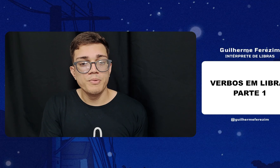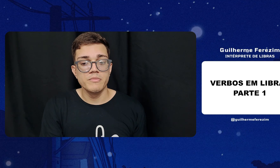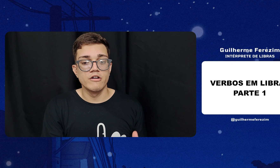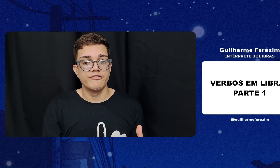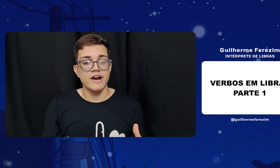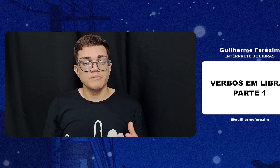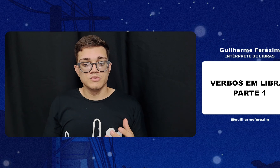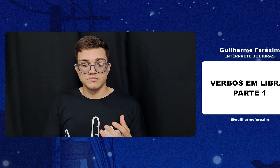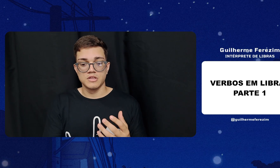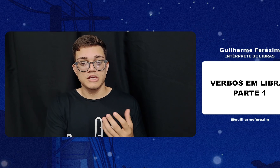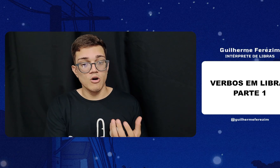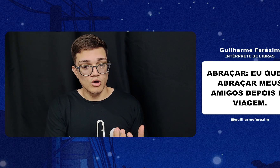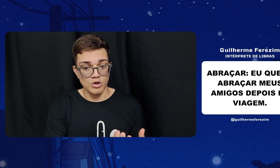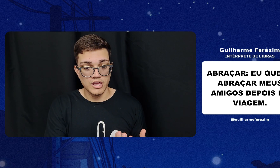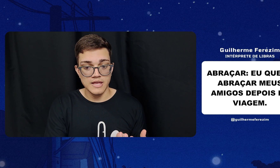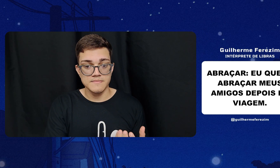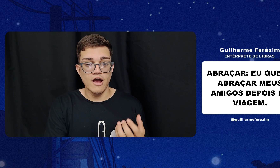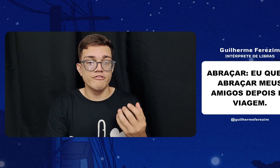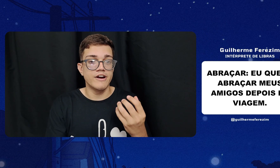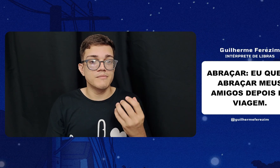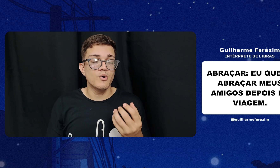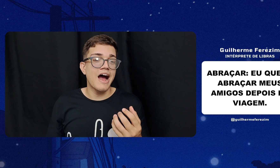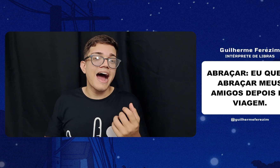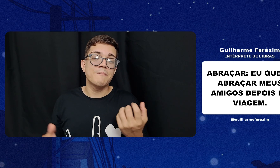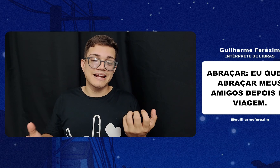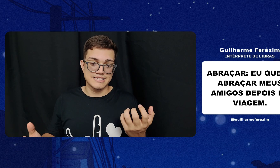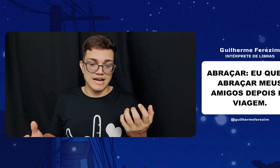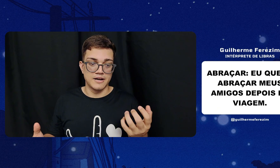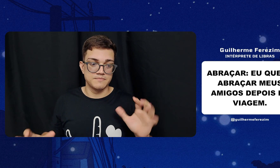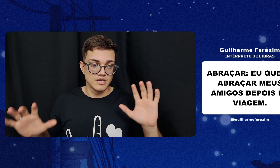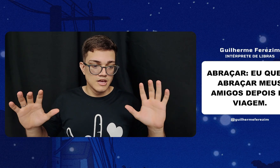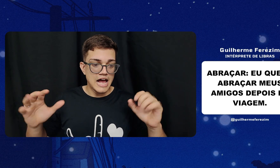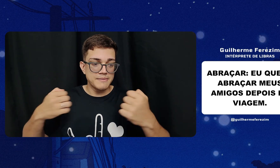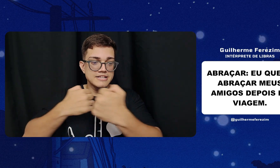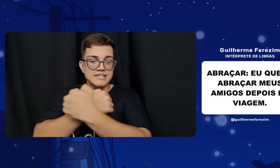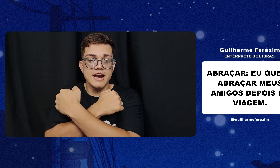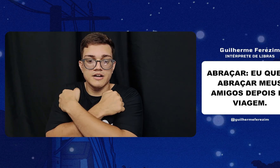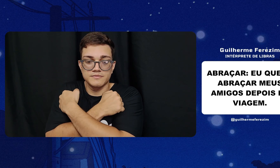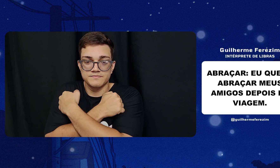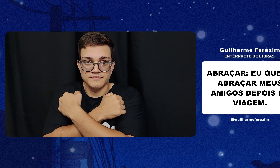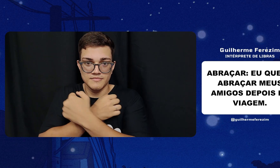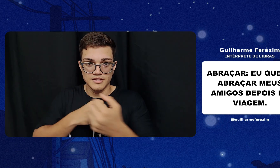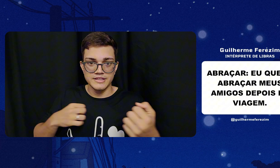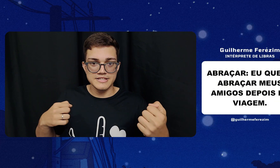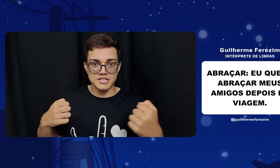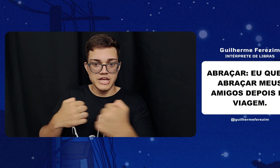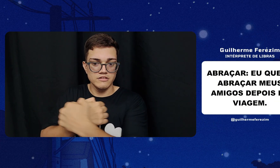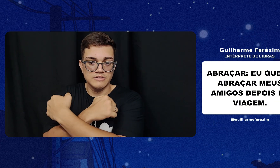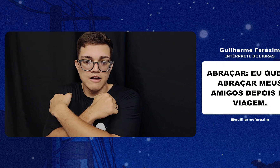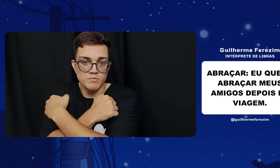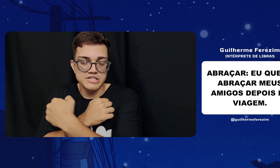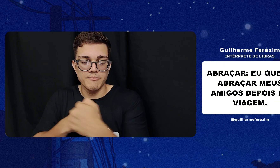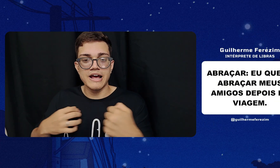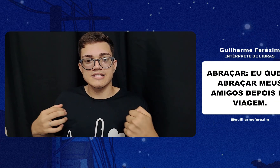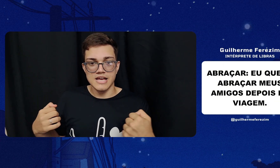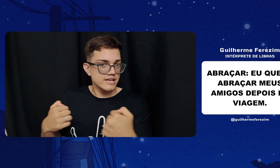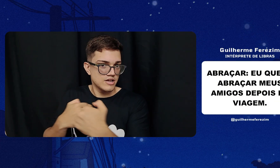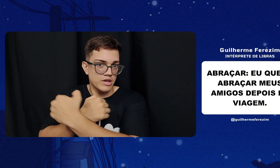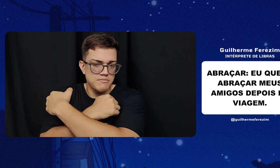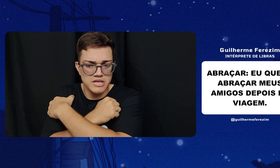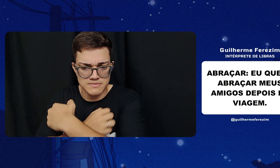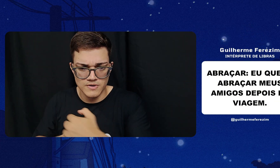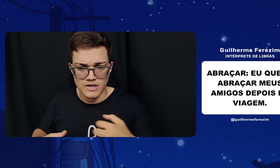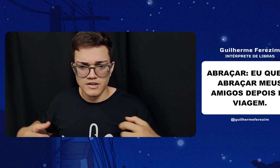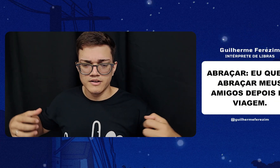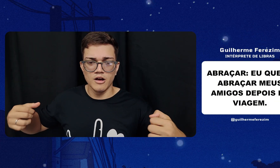o primeiro verbo que eu coloquei é o verbo abraçar. Abraçar desse jeito, tá? Como se abraçasse